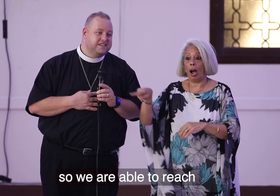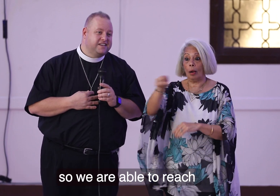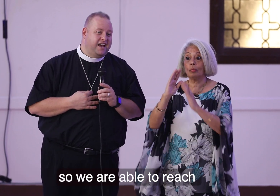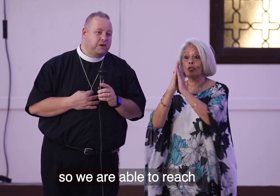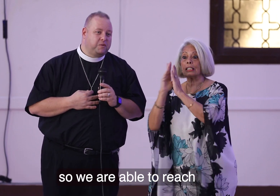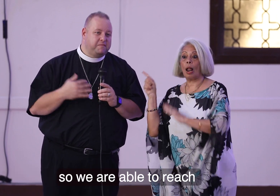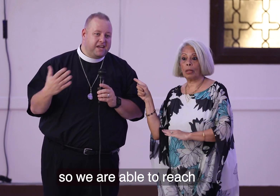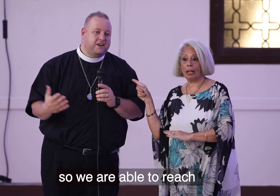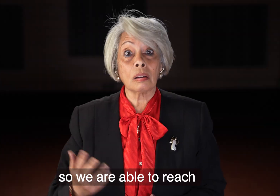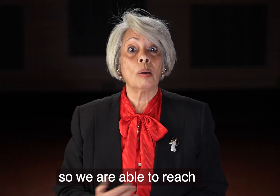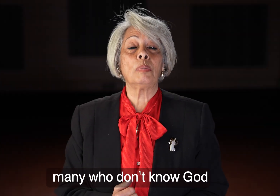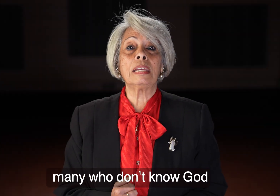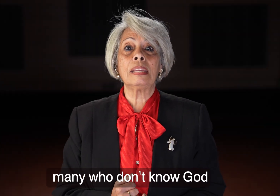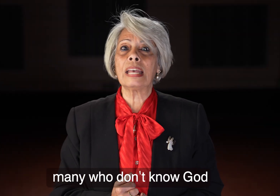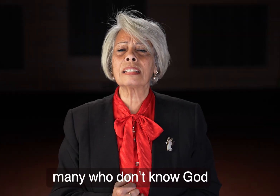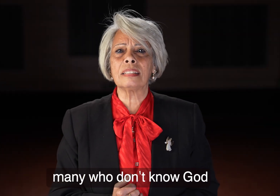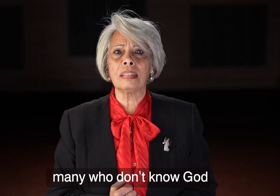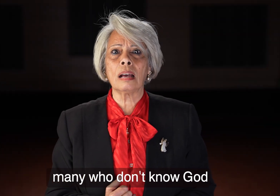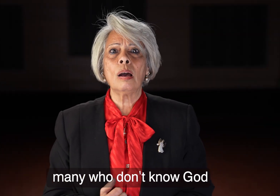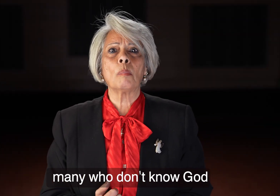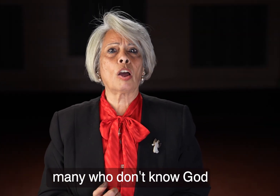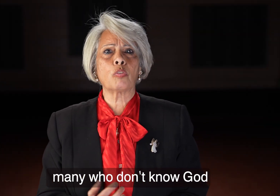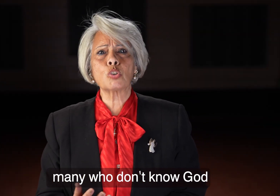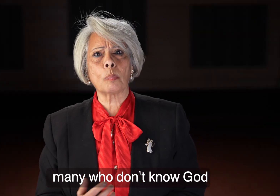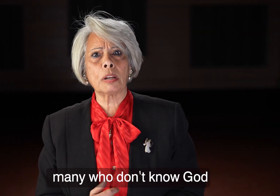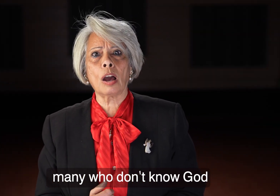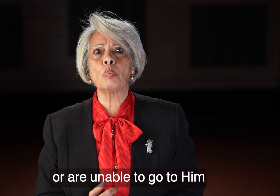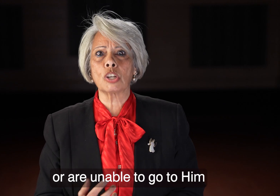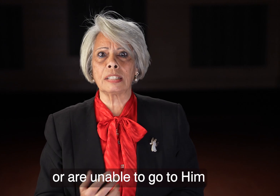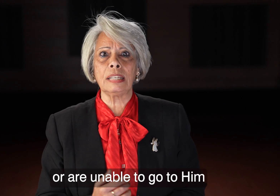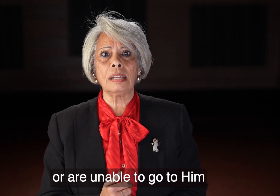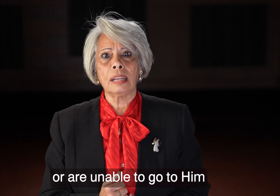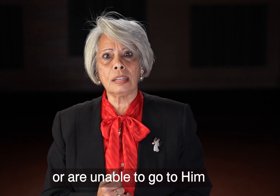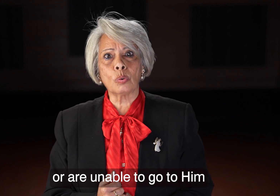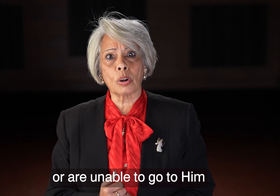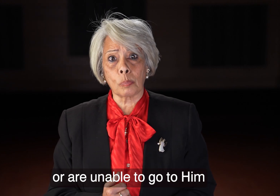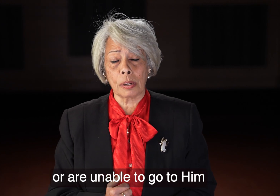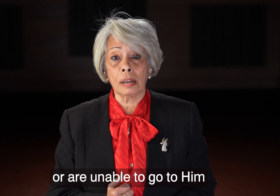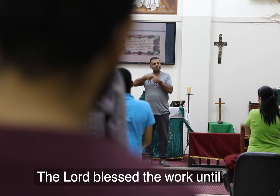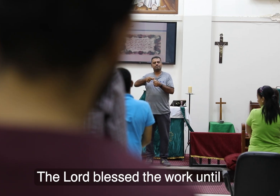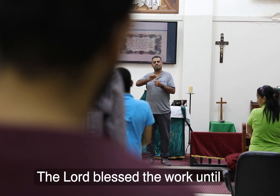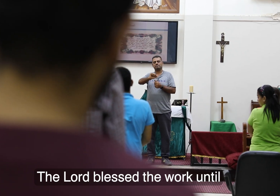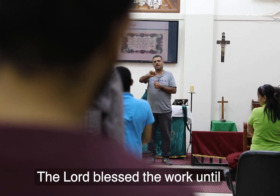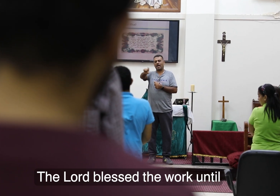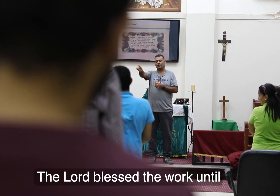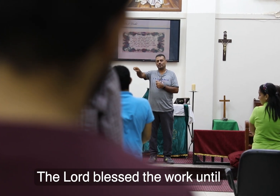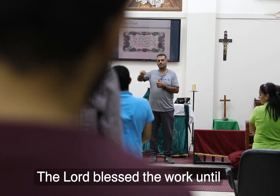هتقدر توصلنا بناس كتيرة ما يعرفوش ربنا أو مش قادرين ييجوا لربنا ودارك الله العمل